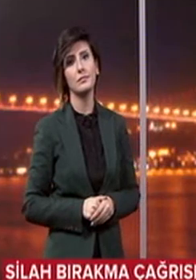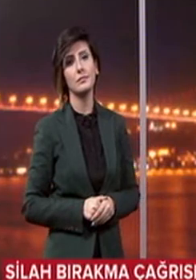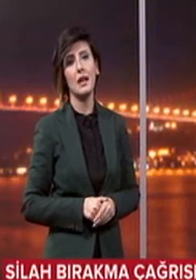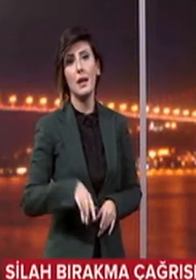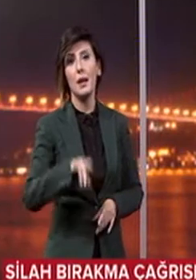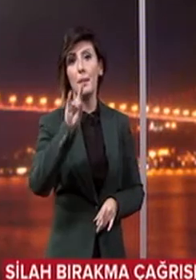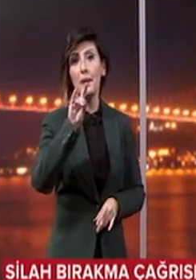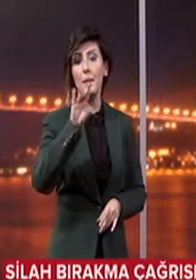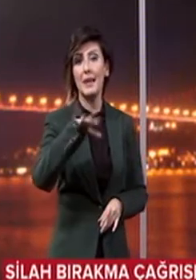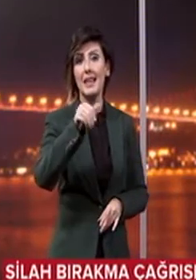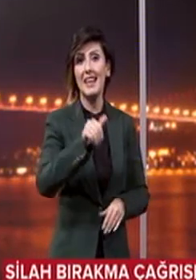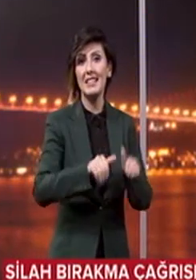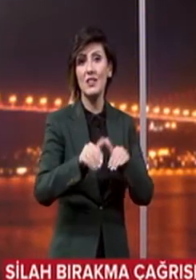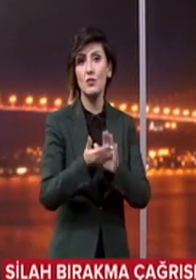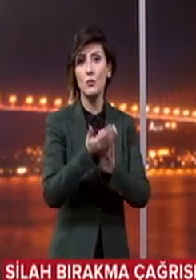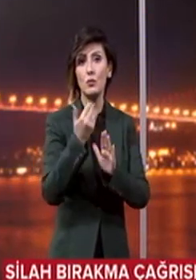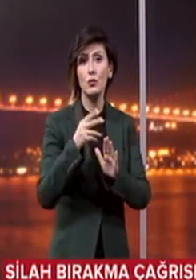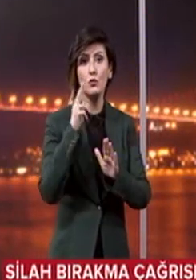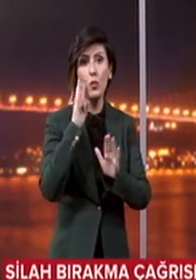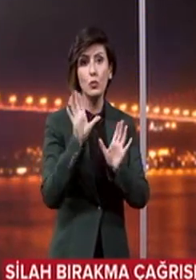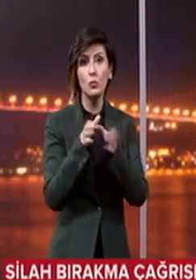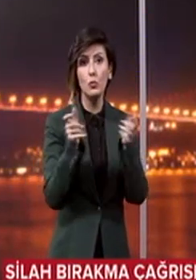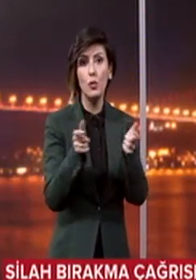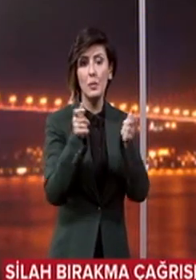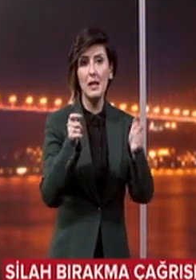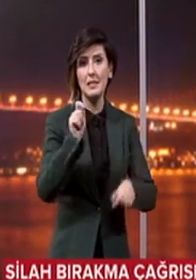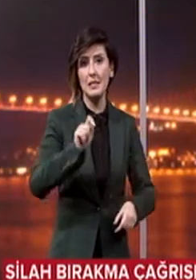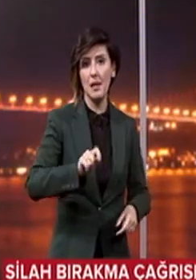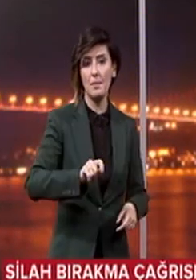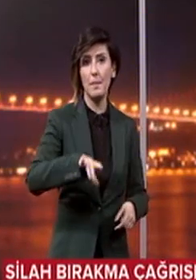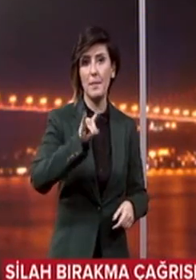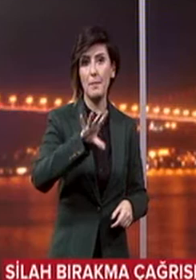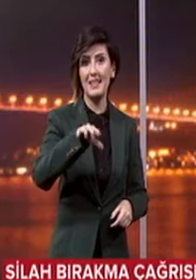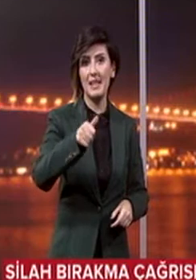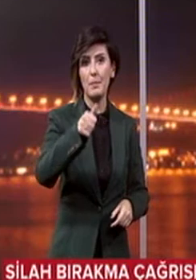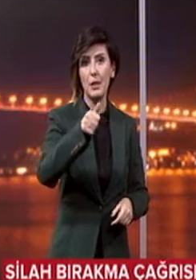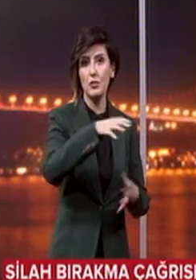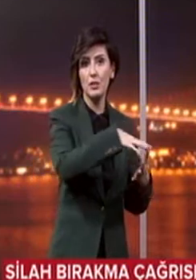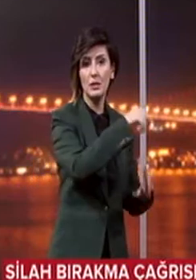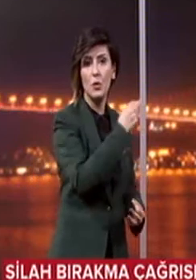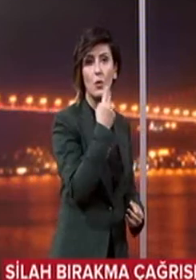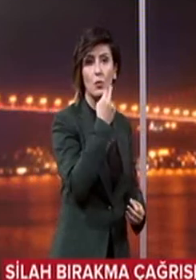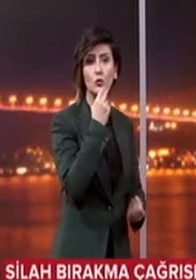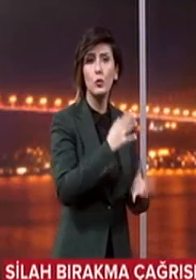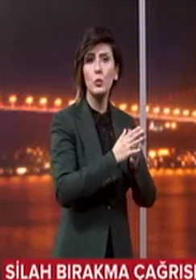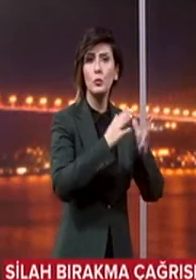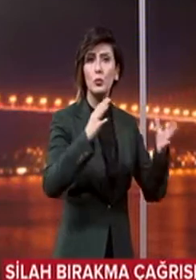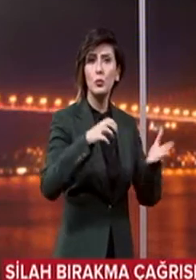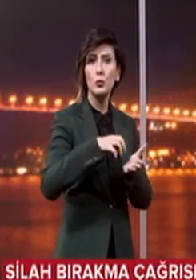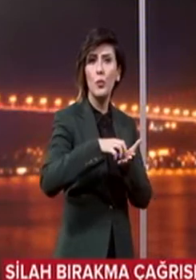Milliyetçi Hareket Partisi genel seçimler öncesi son grup toplantısını yaptı. MHP Genel Başkanı Devlet Bahçeli konuşmasının büyük kısmını silah